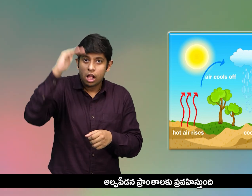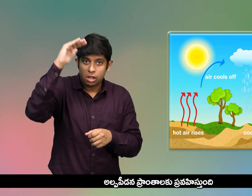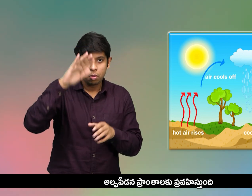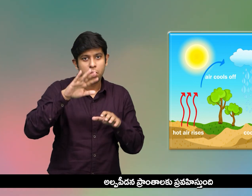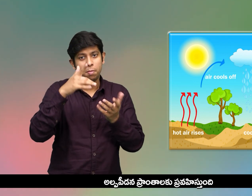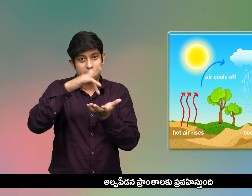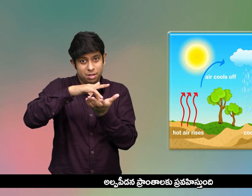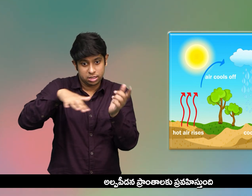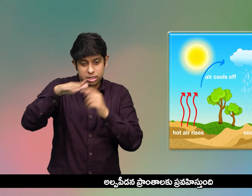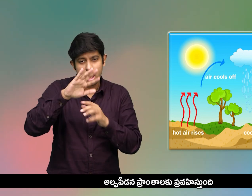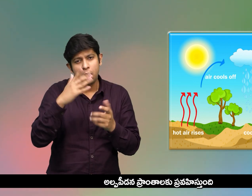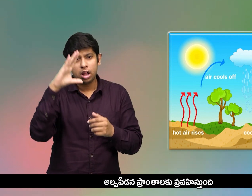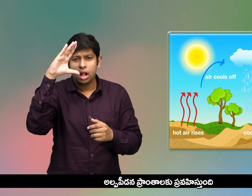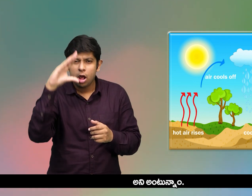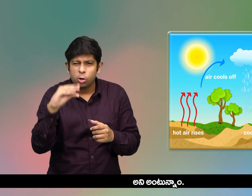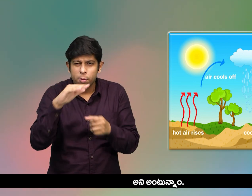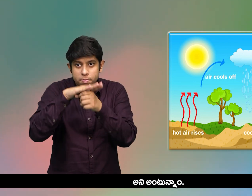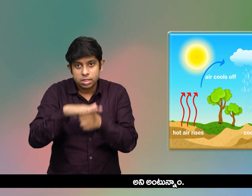ప్రాంతాలకు ప్రవహిస్తుంది అని అంటున్నాం.